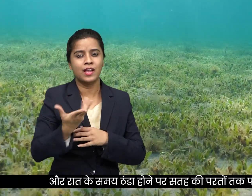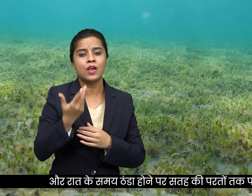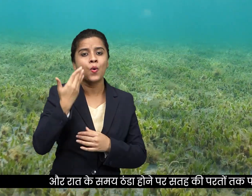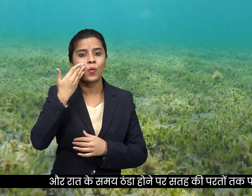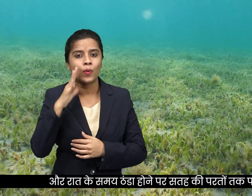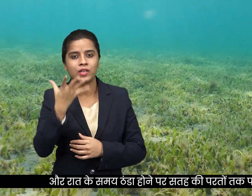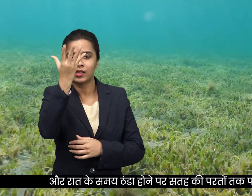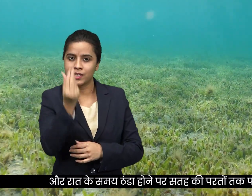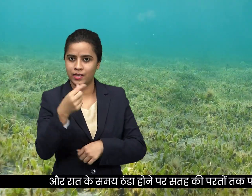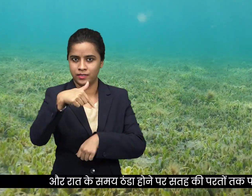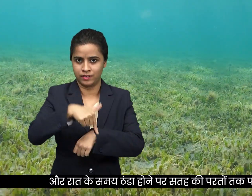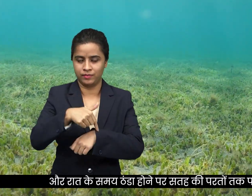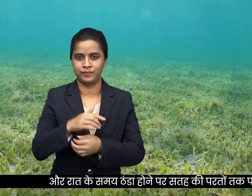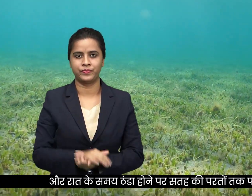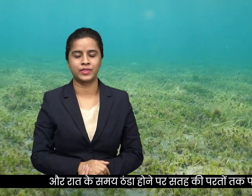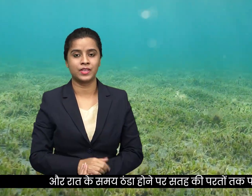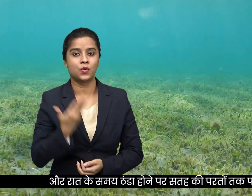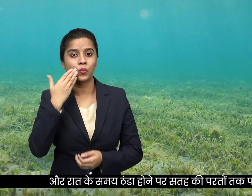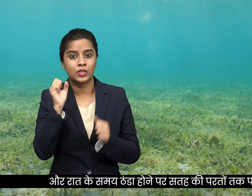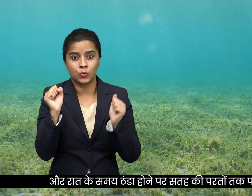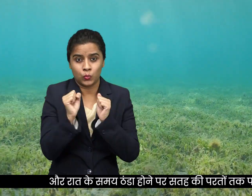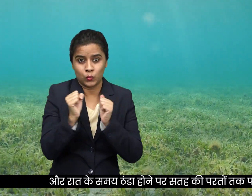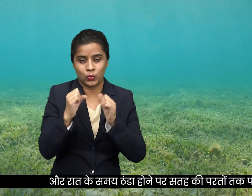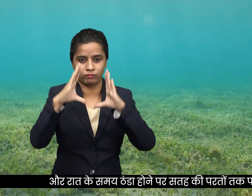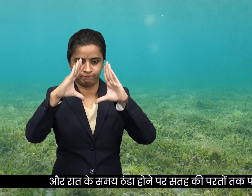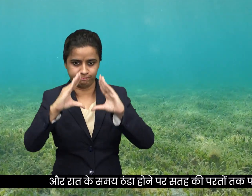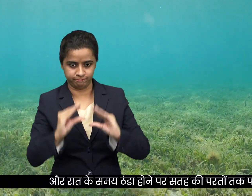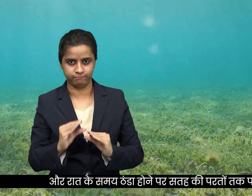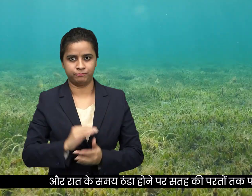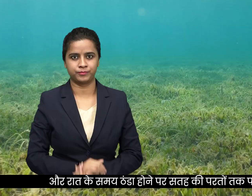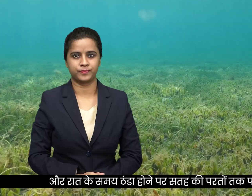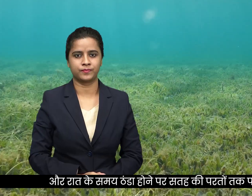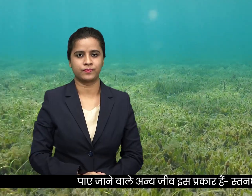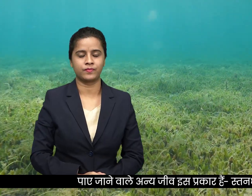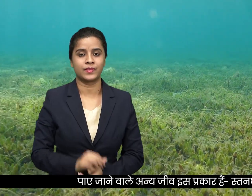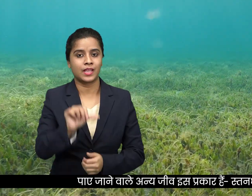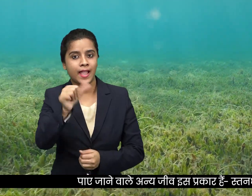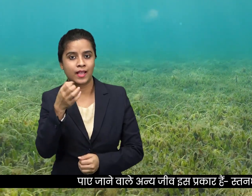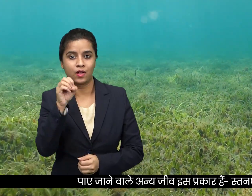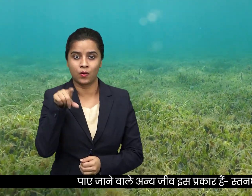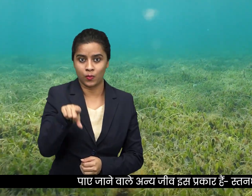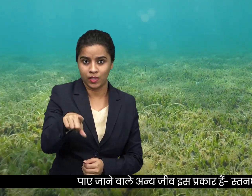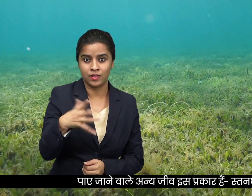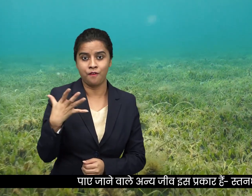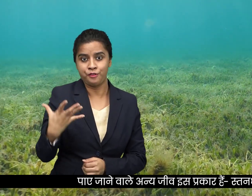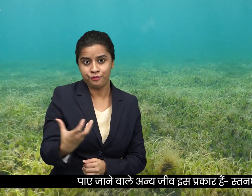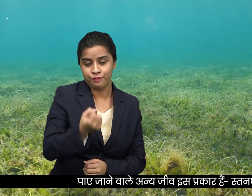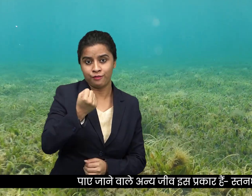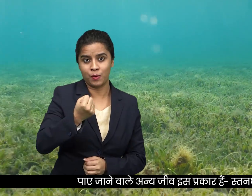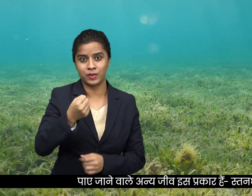पहुंच जाते हैं। पाए जाने वाले अन्य जीव इस